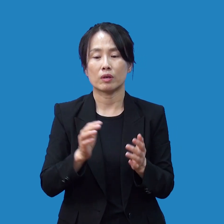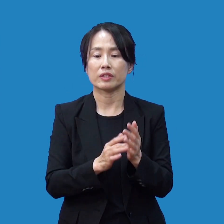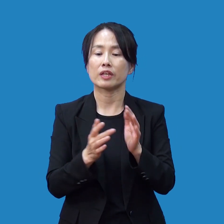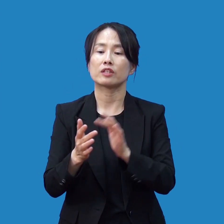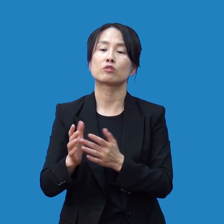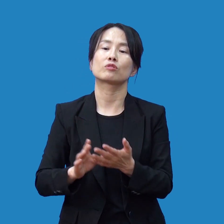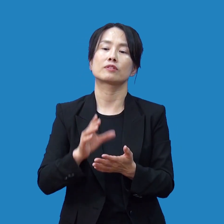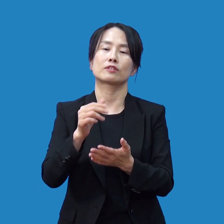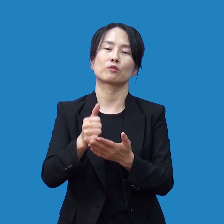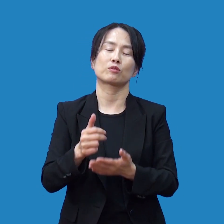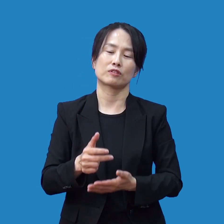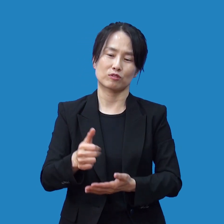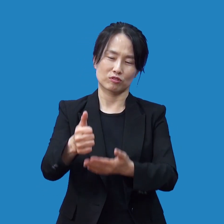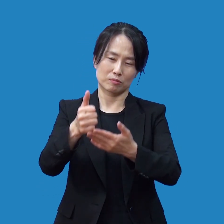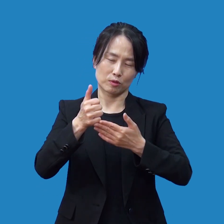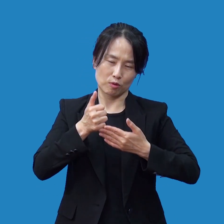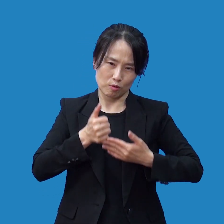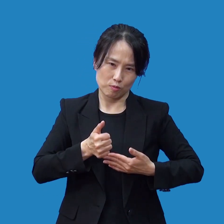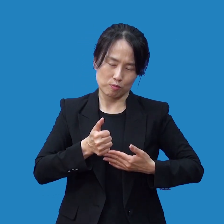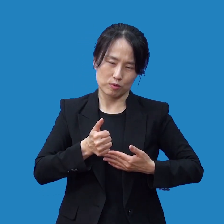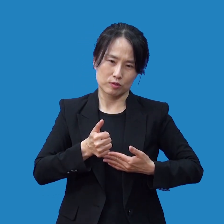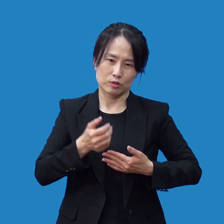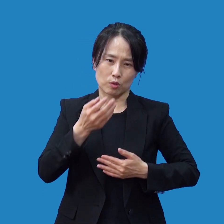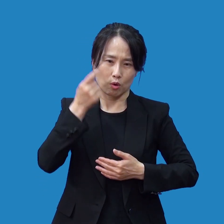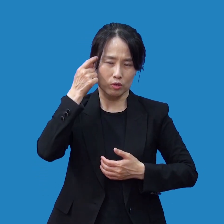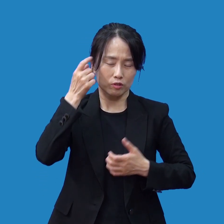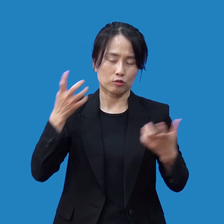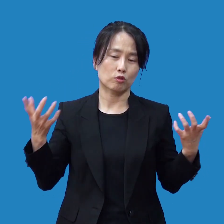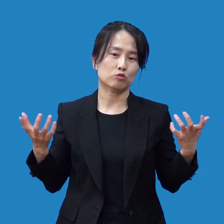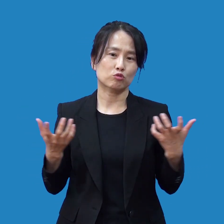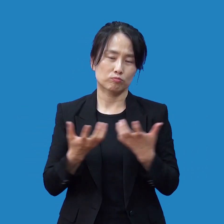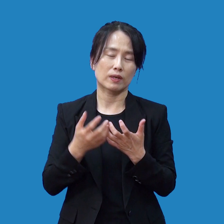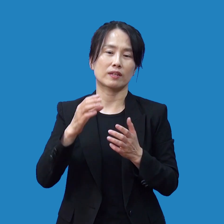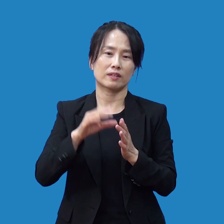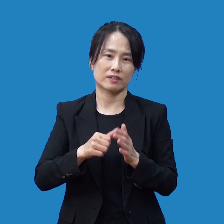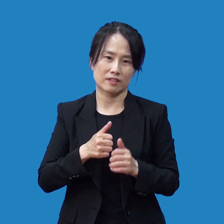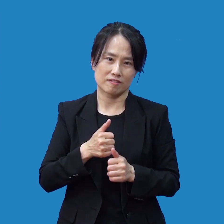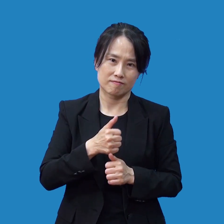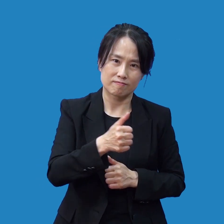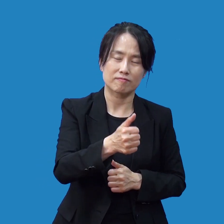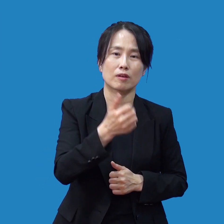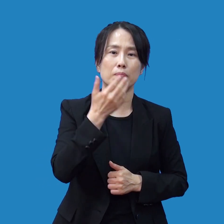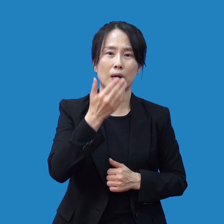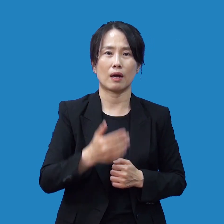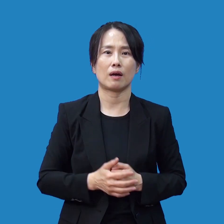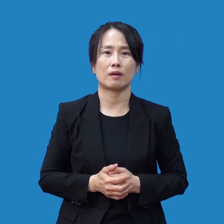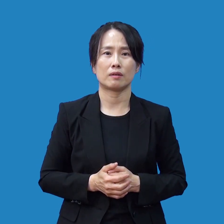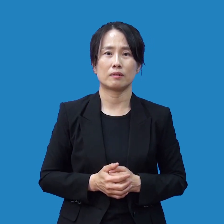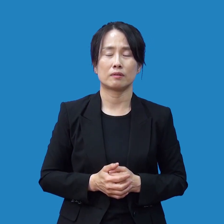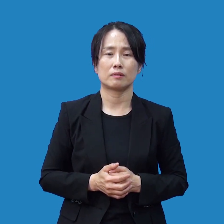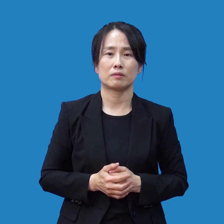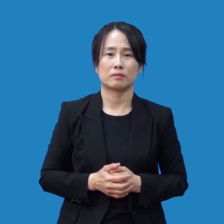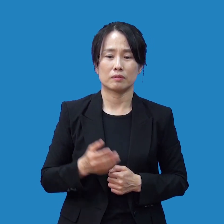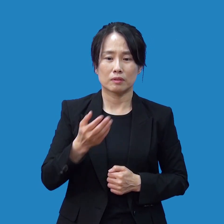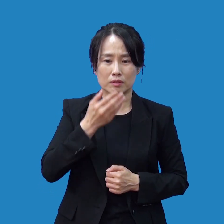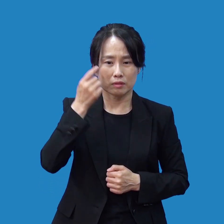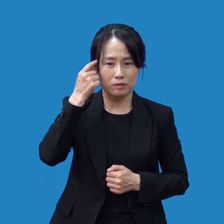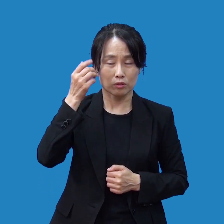주로 모시고 성령 충만을 힘입을 때입니다. 그러므로 성도 여러분, 우리 성령님을